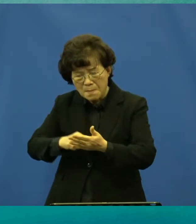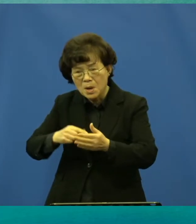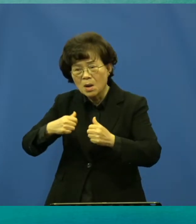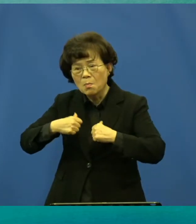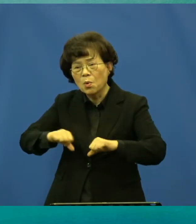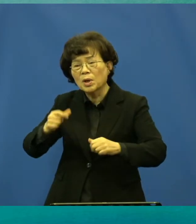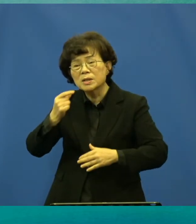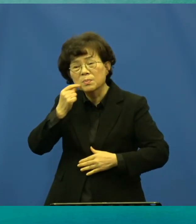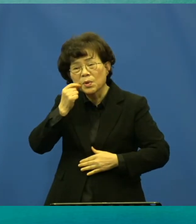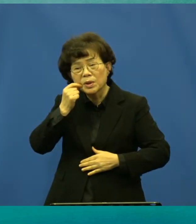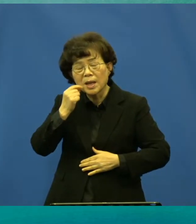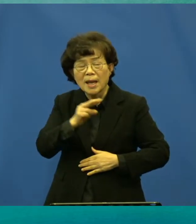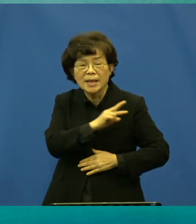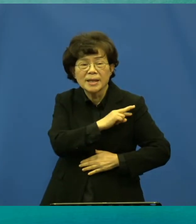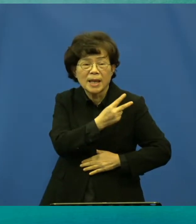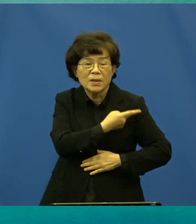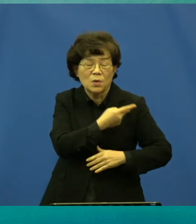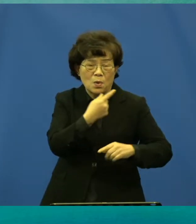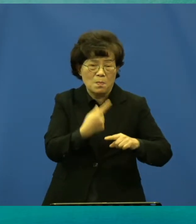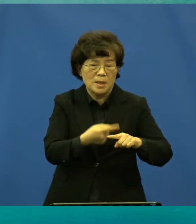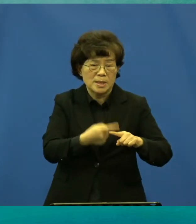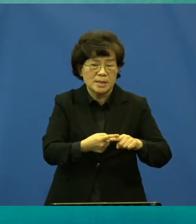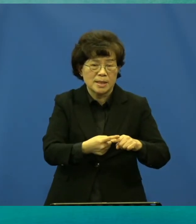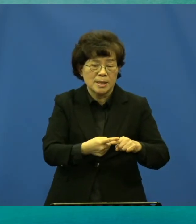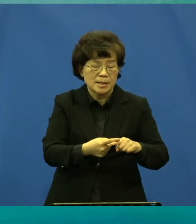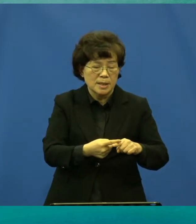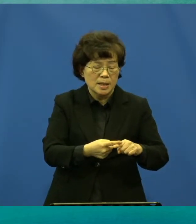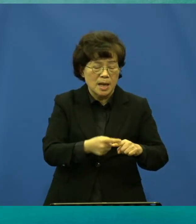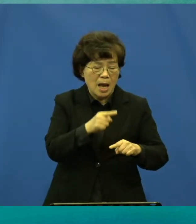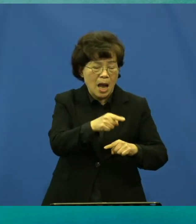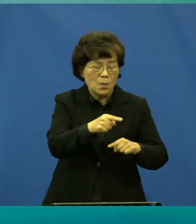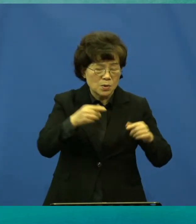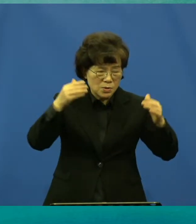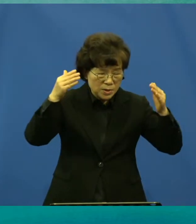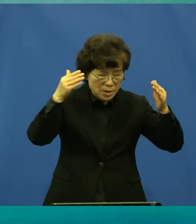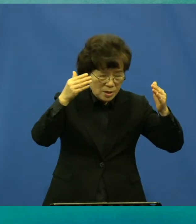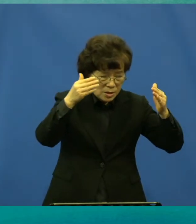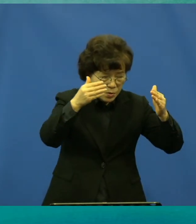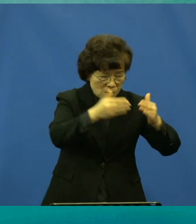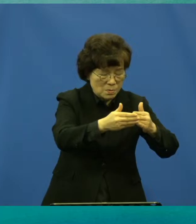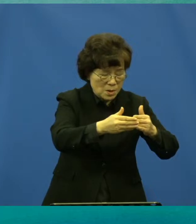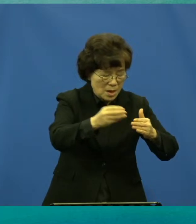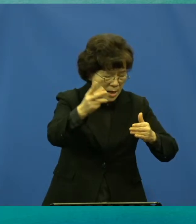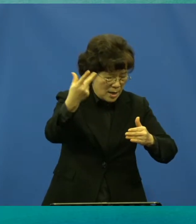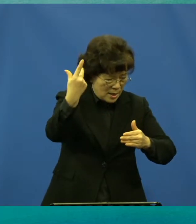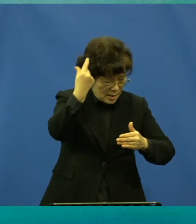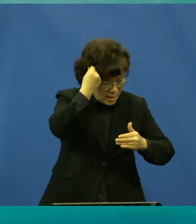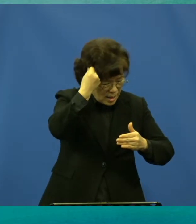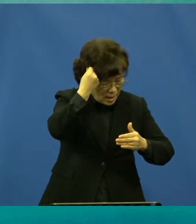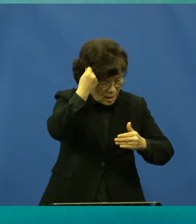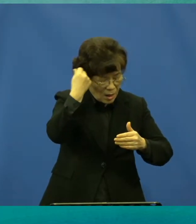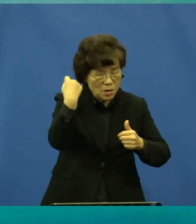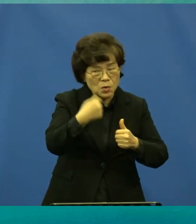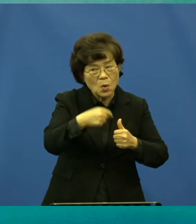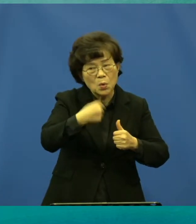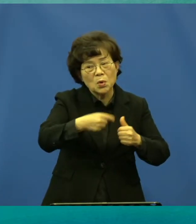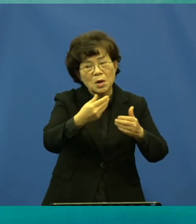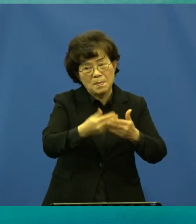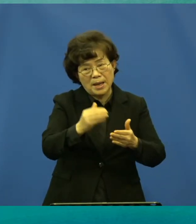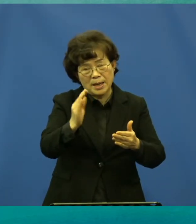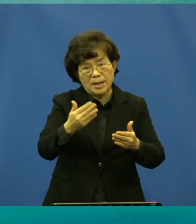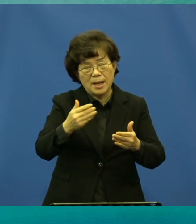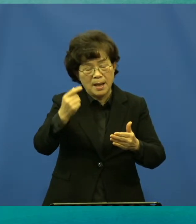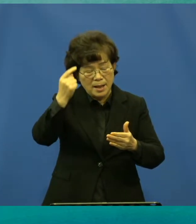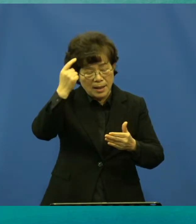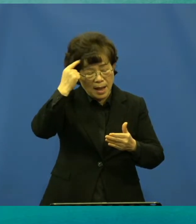이단들도 그렇습니다. 극단적인 쪽으로 치우쳐 버렸어요. 그 쇠뇌 교육을 받습니다. 뇌